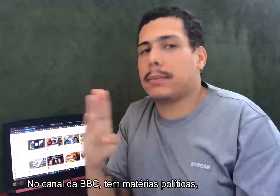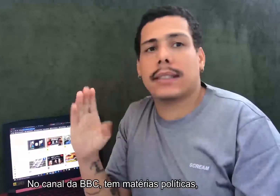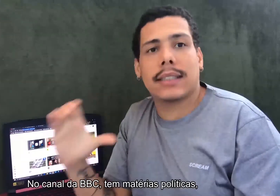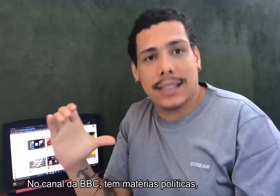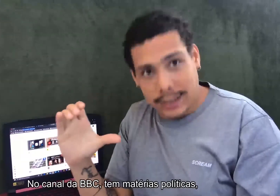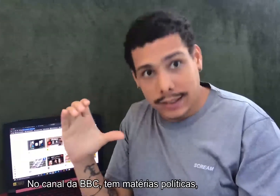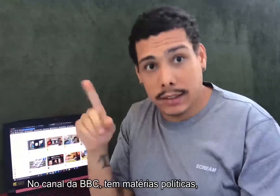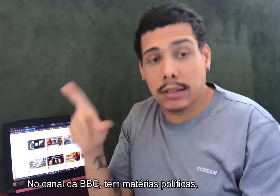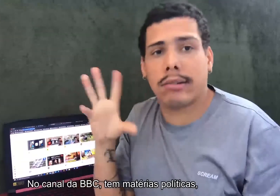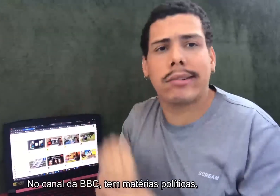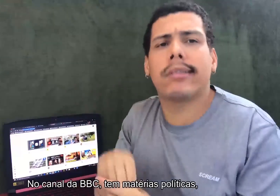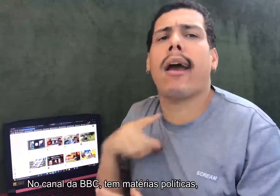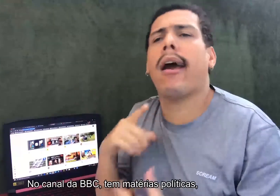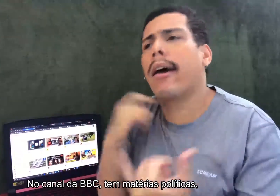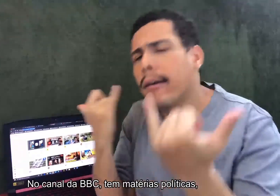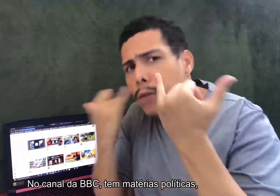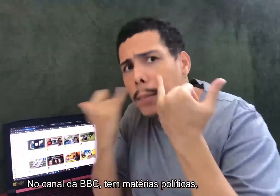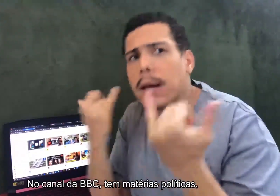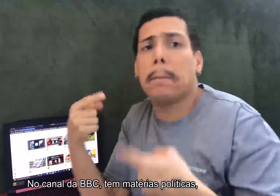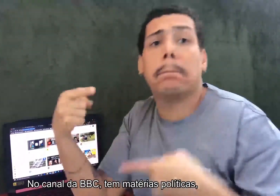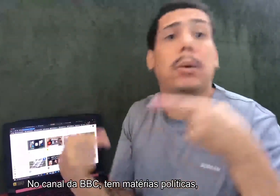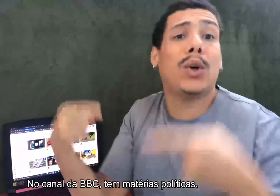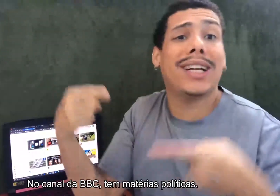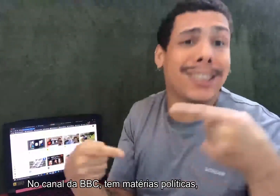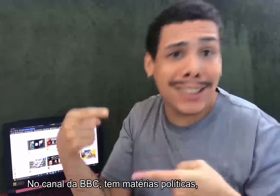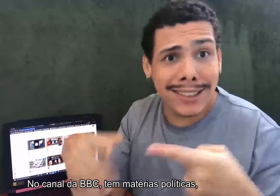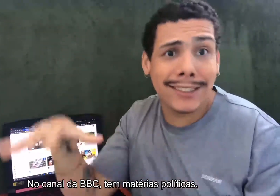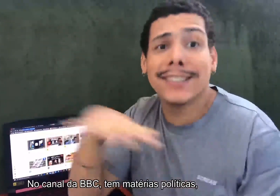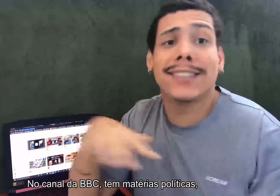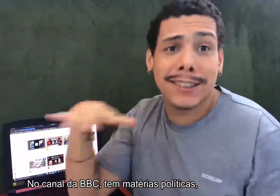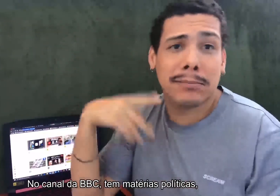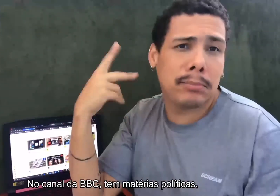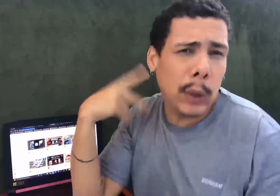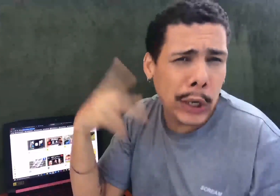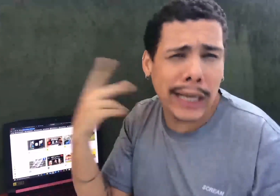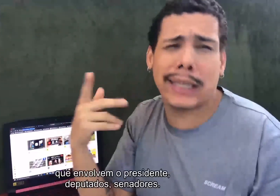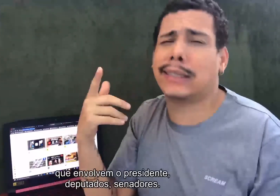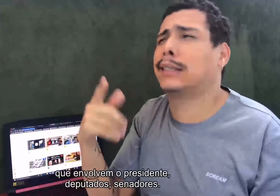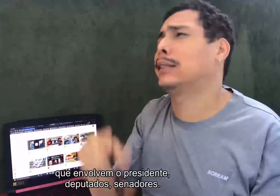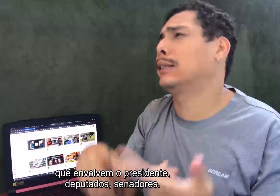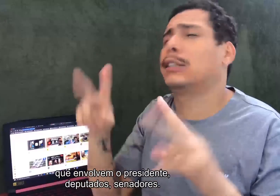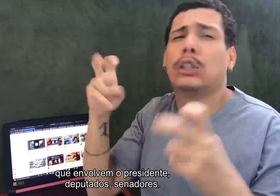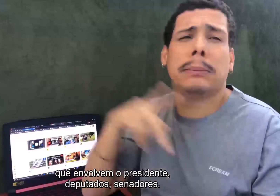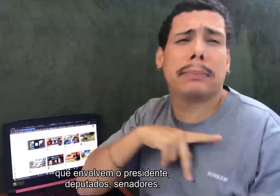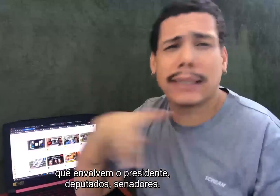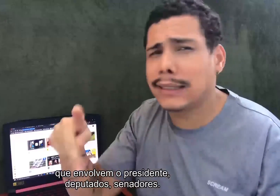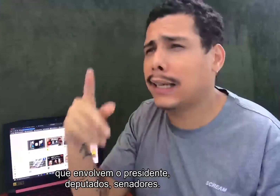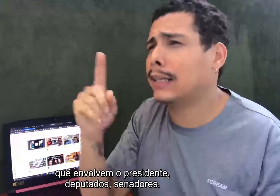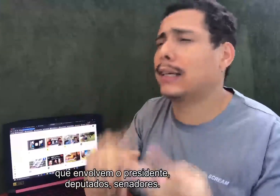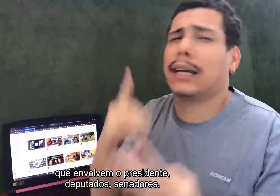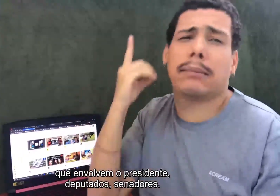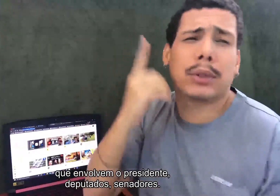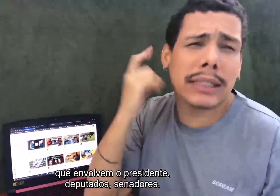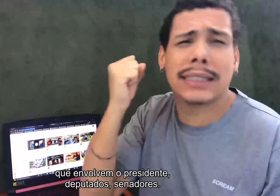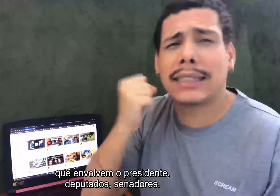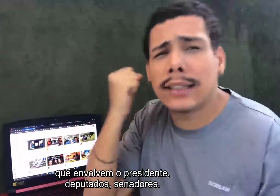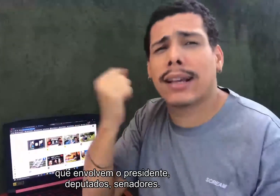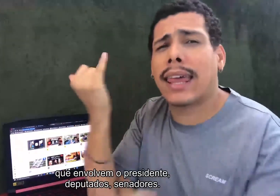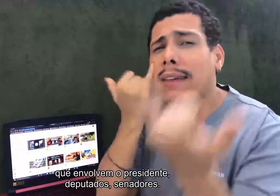No canal da BBC, tem matérias políticas que envolvem o presidente, deputados,